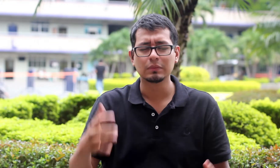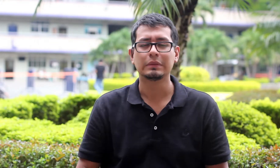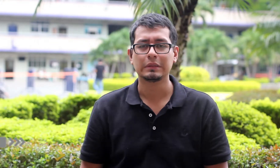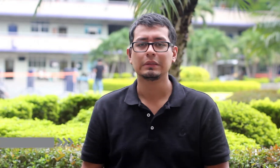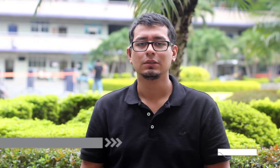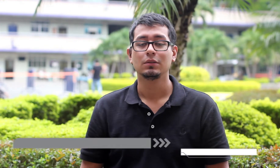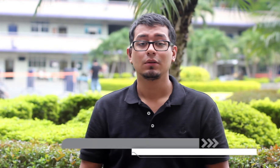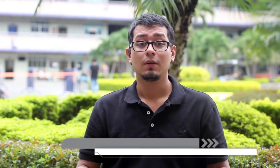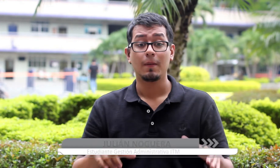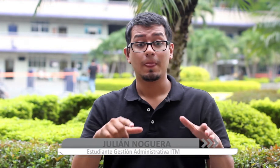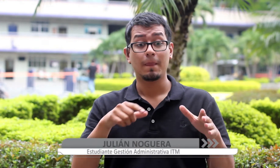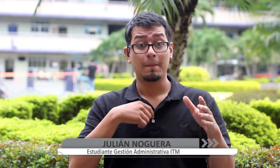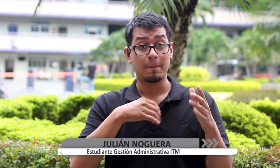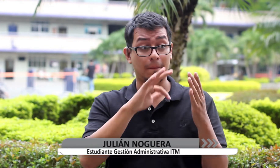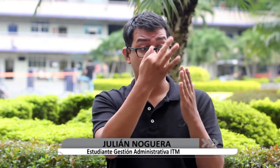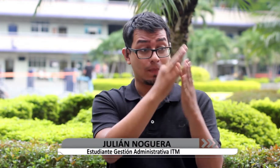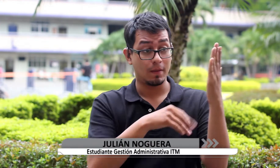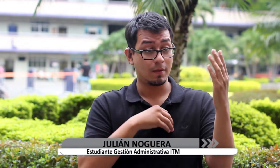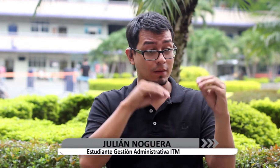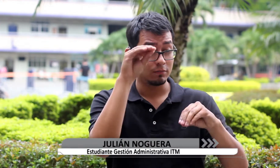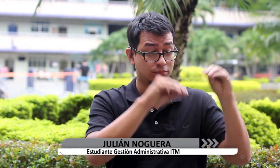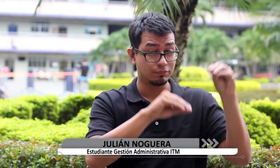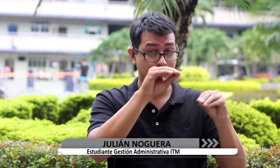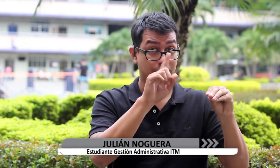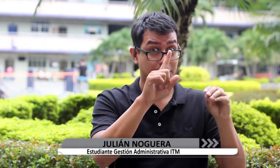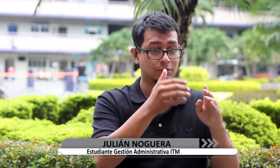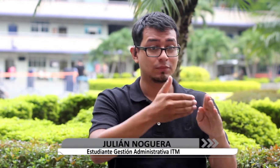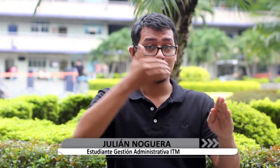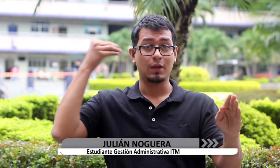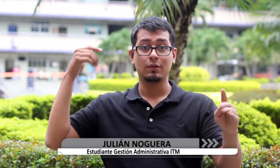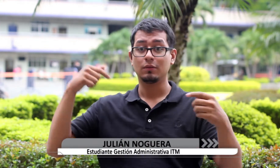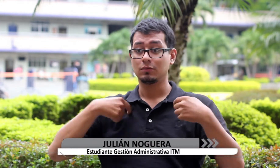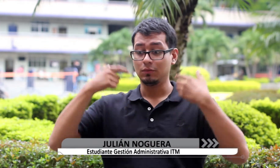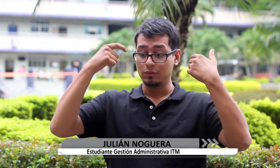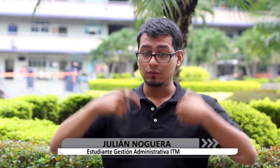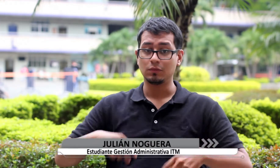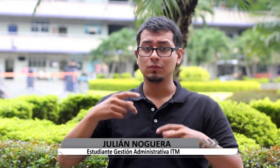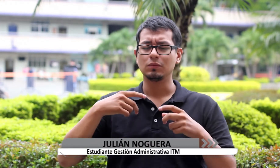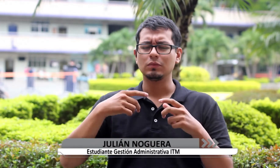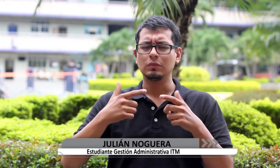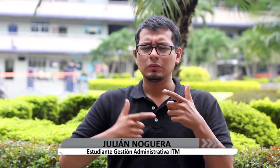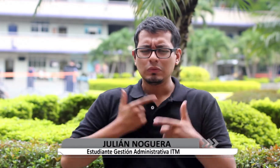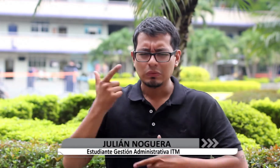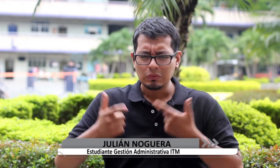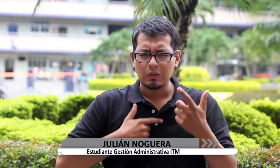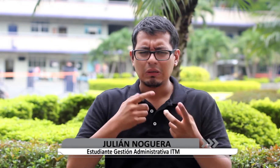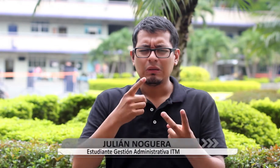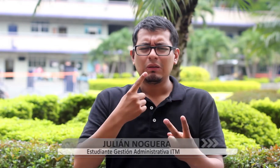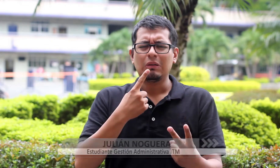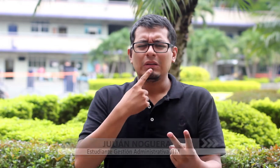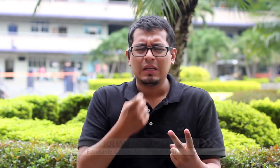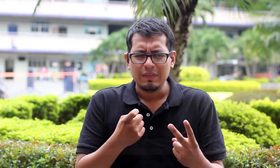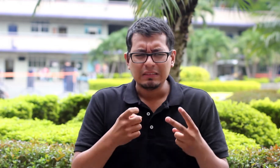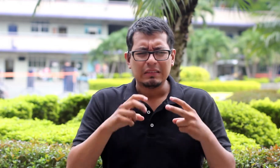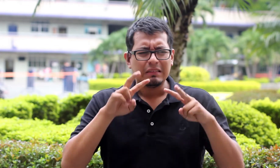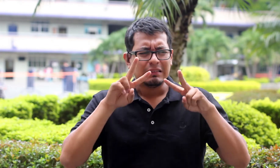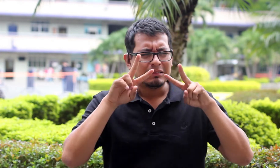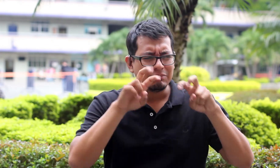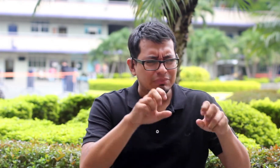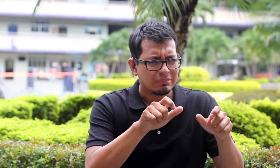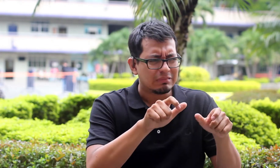Les quiero contar el reconocimiento de mi trabajo, la importancia de mi trabajo de tesis. Mi tesis de grado